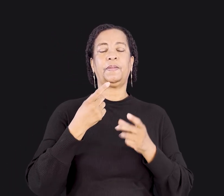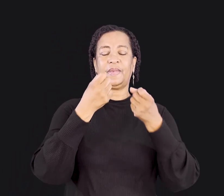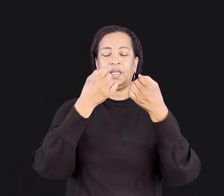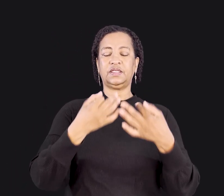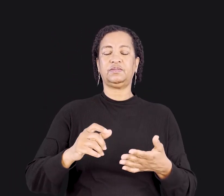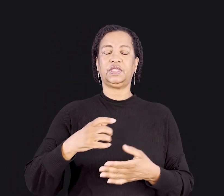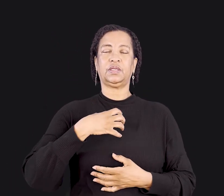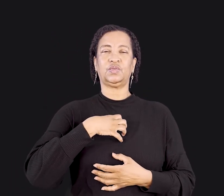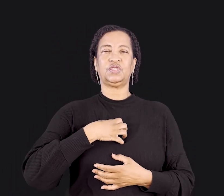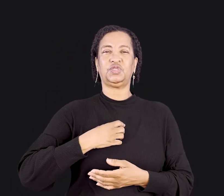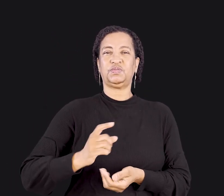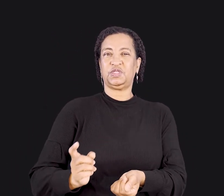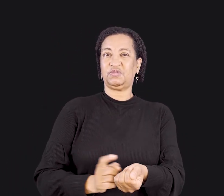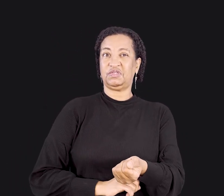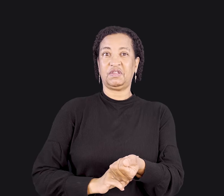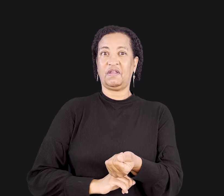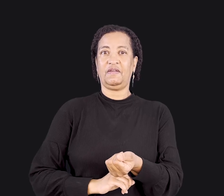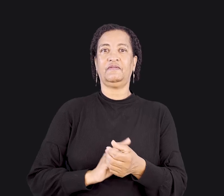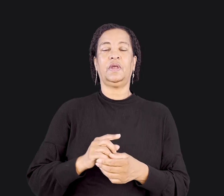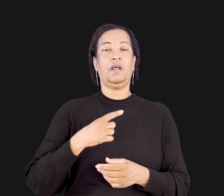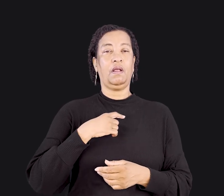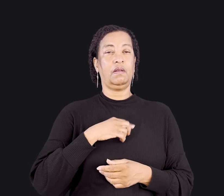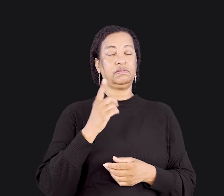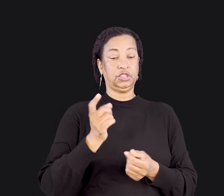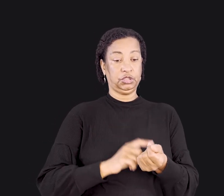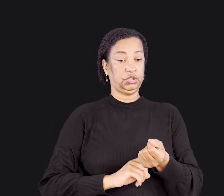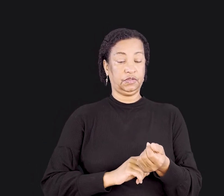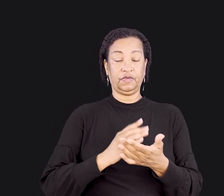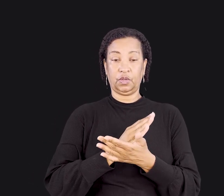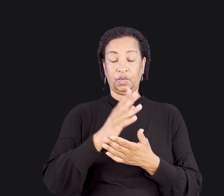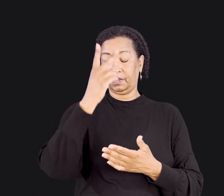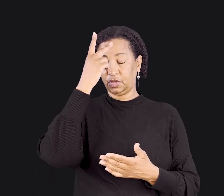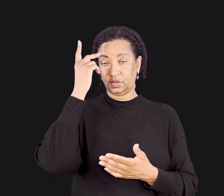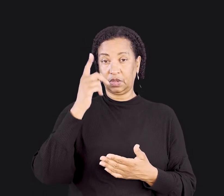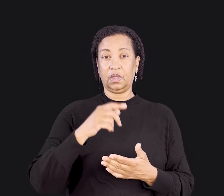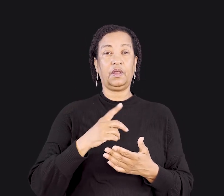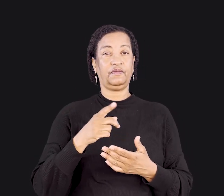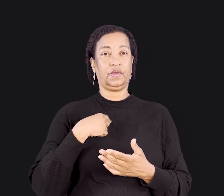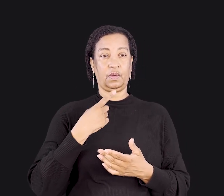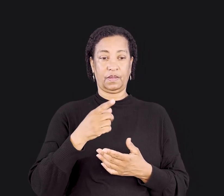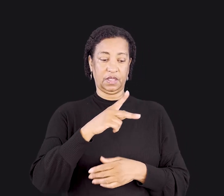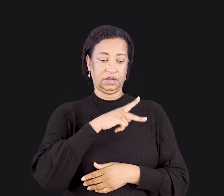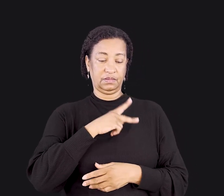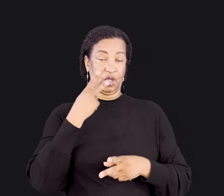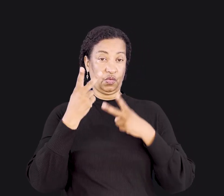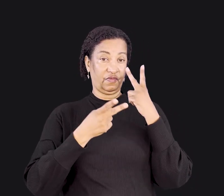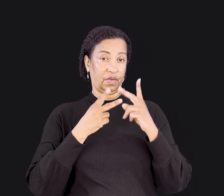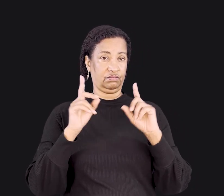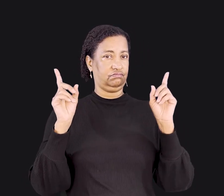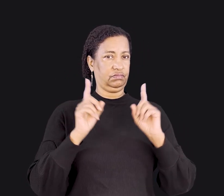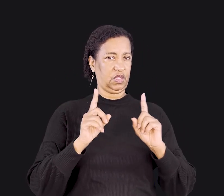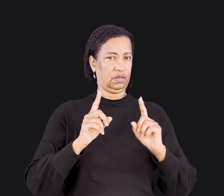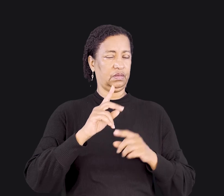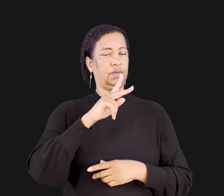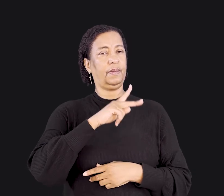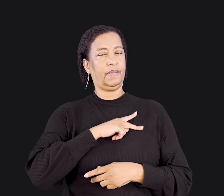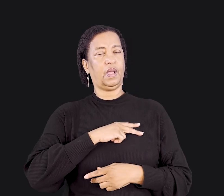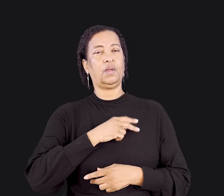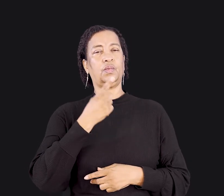raiva. Tenho direito de estar com raiva de você, alguém diz. Mas não foi isso que Paulo quis dizer. Paulo era bem